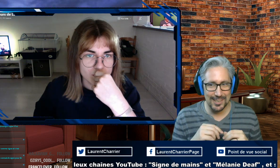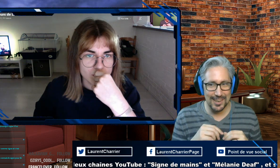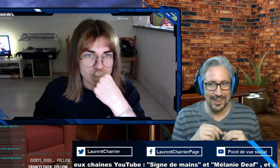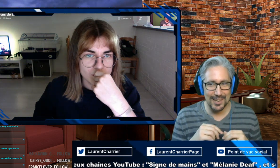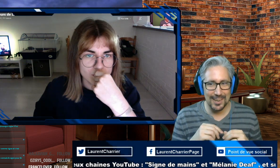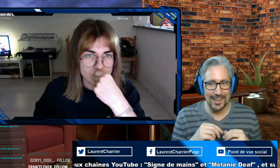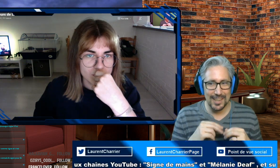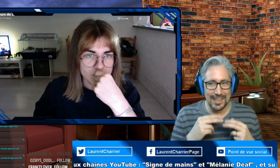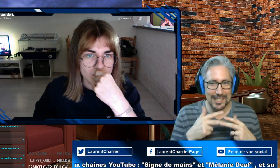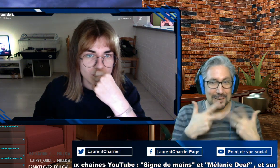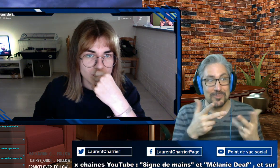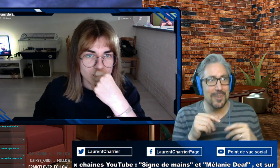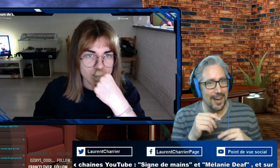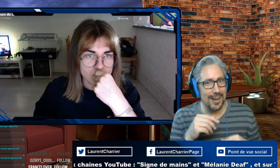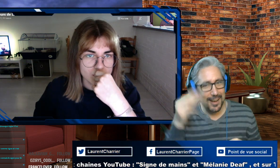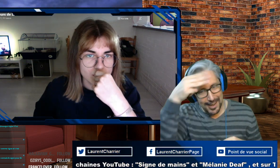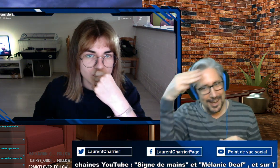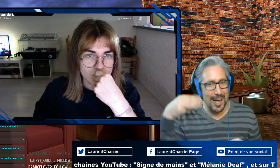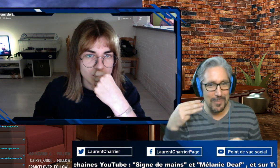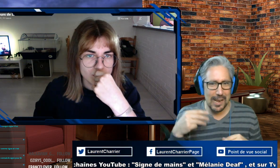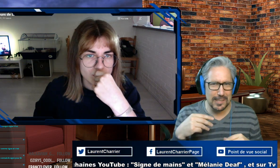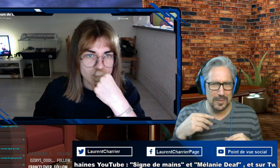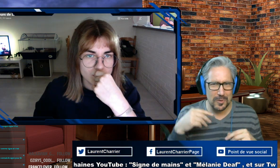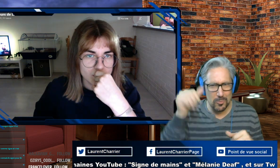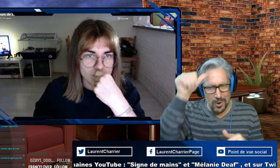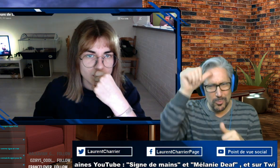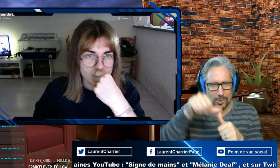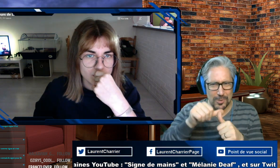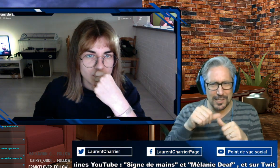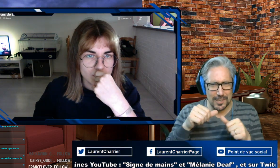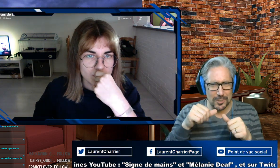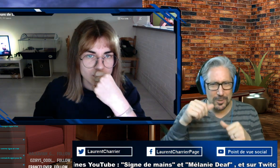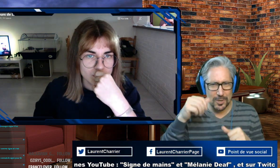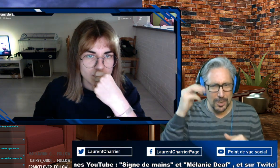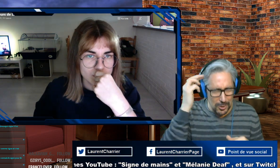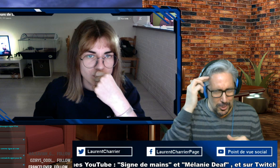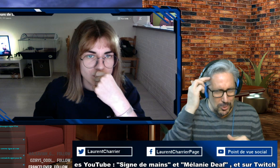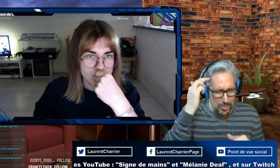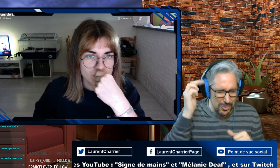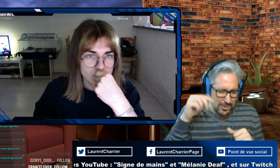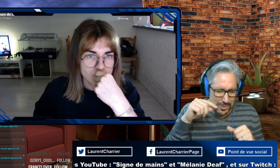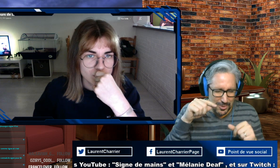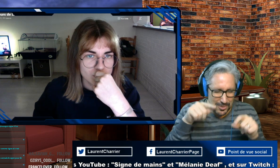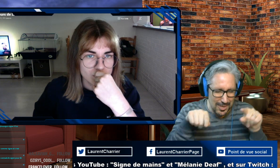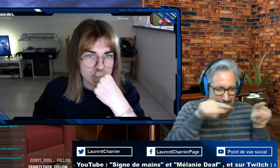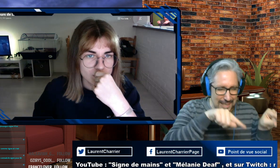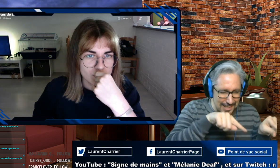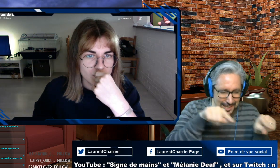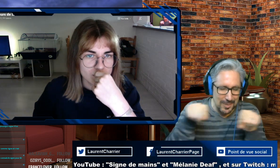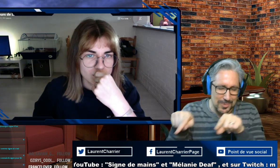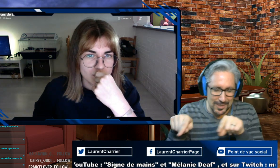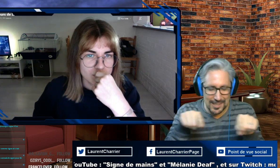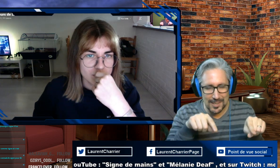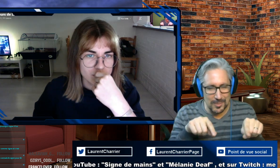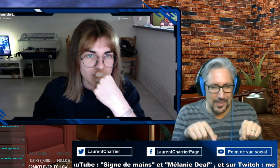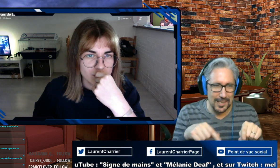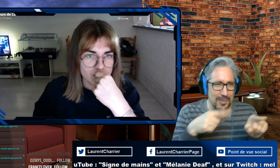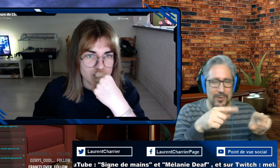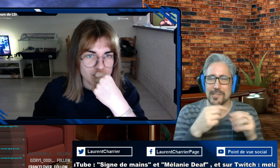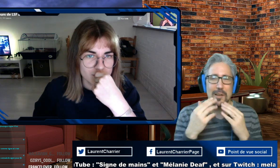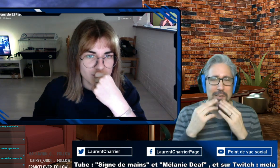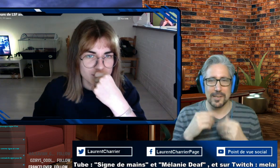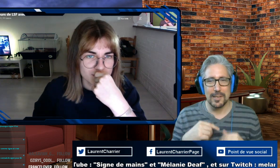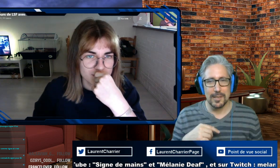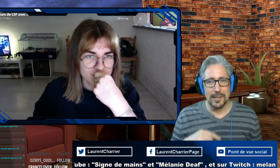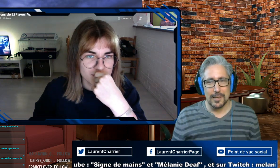fois j'avoue à Mélanie que moi pour retenir je pense c'est comme ceci, comme cela.